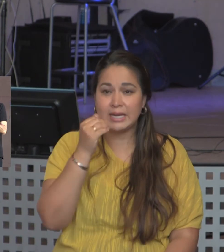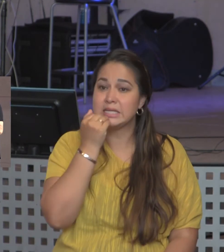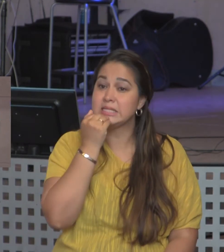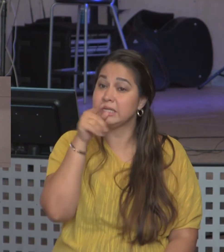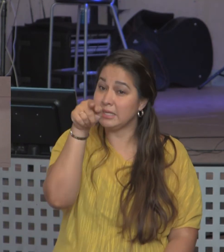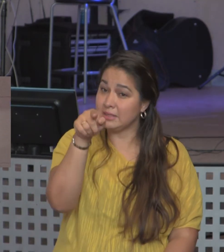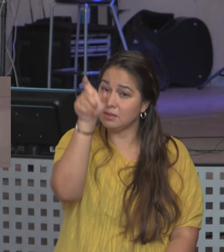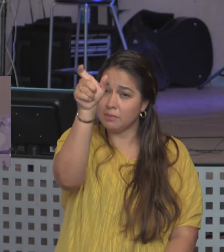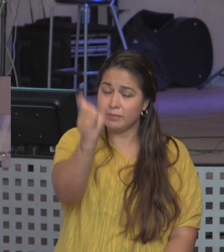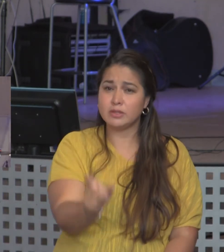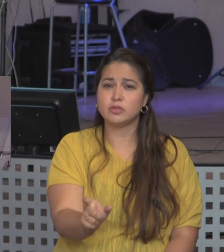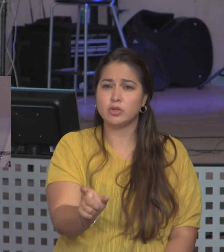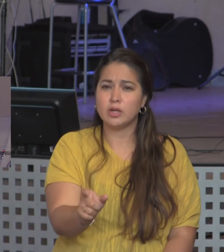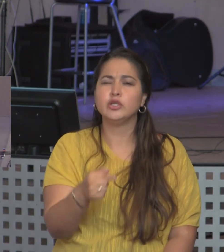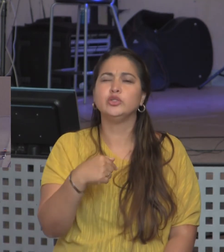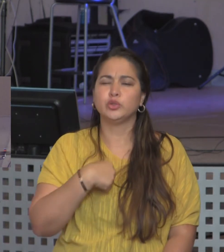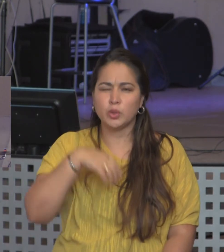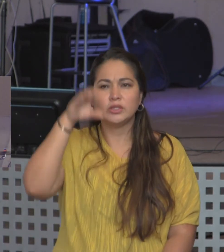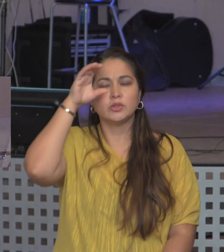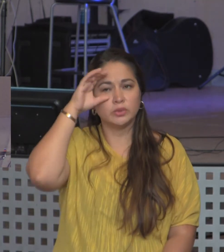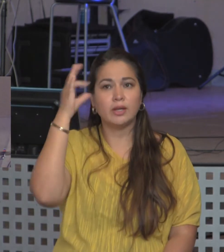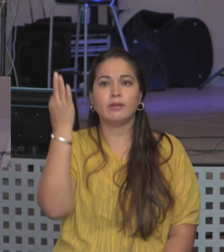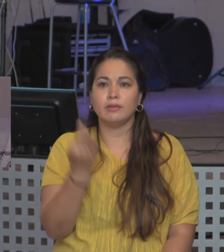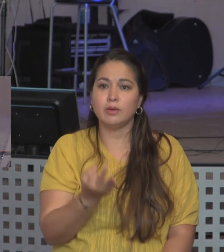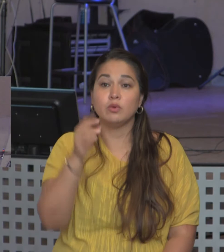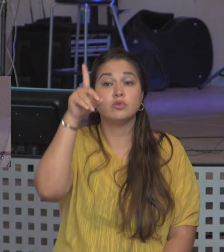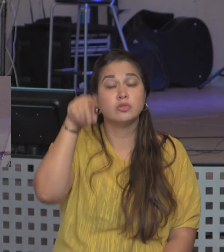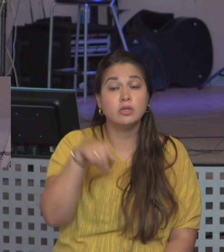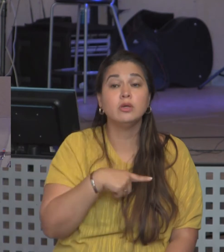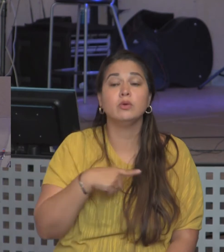¿Sabes que normalmente así lo hacemos también?